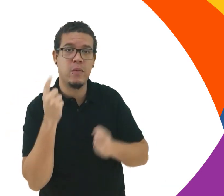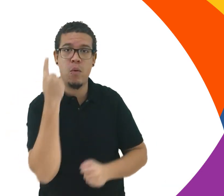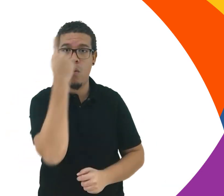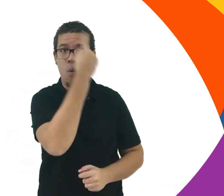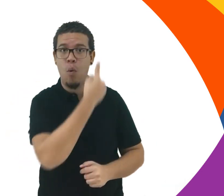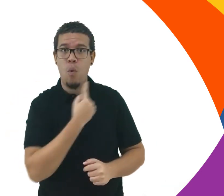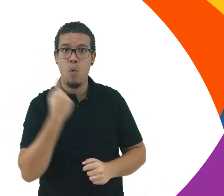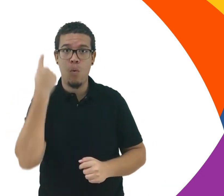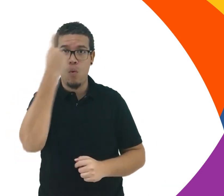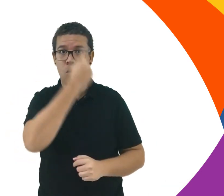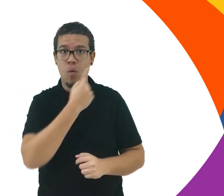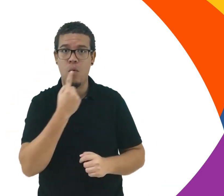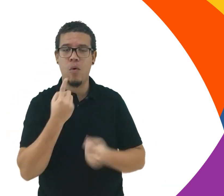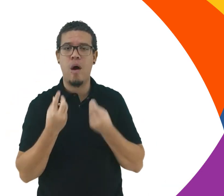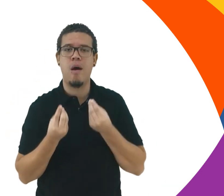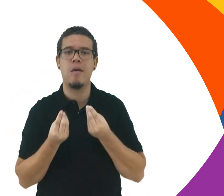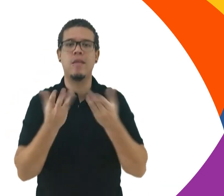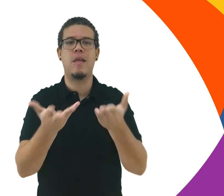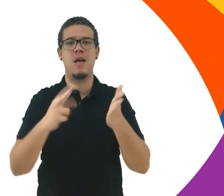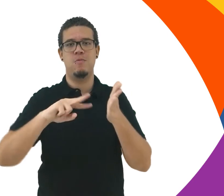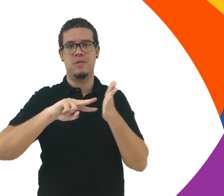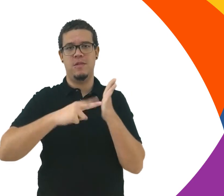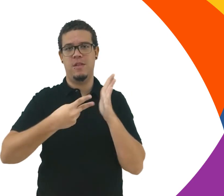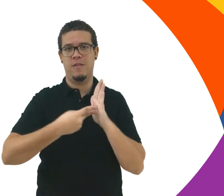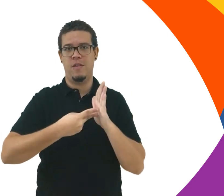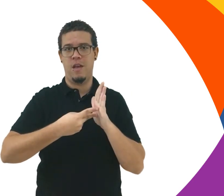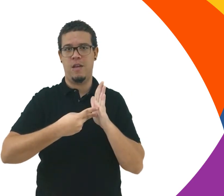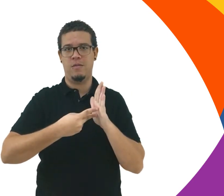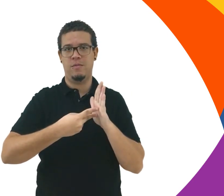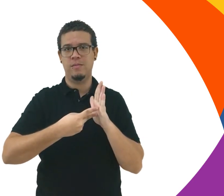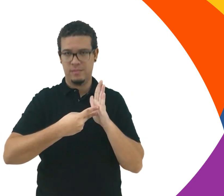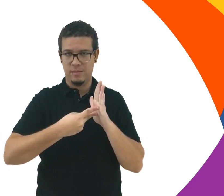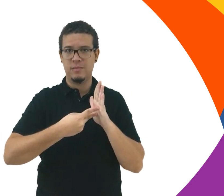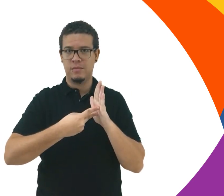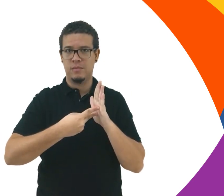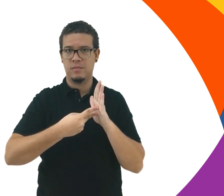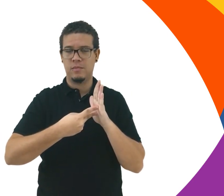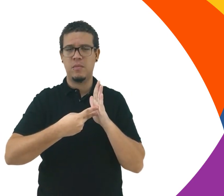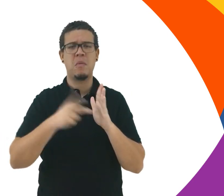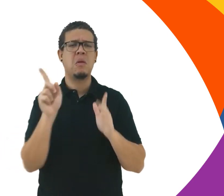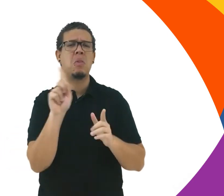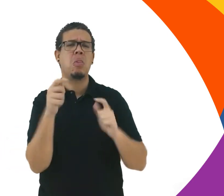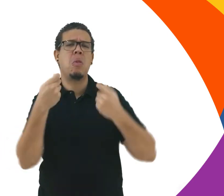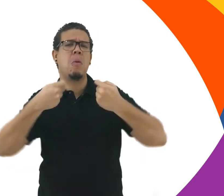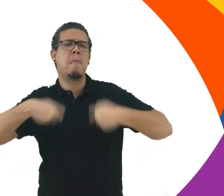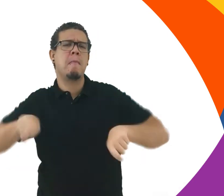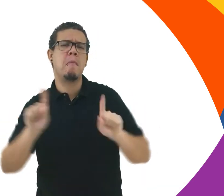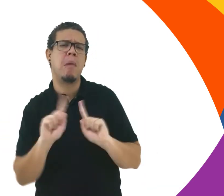Perceberam? A expressão realizada em meu rosto deu um outro sentido. Não